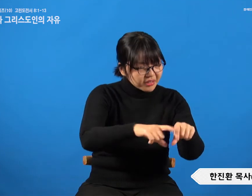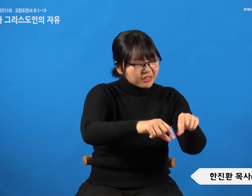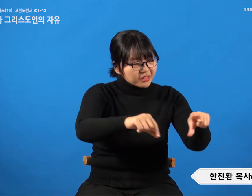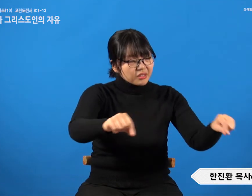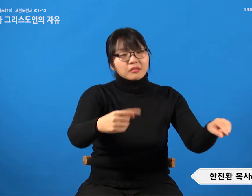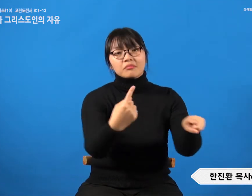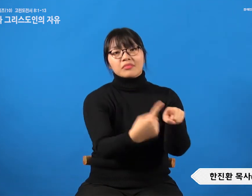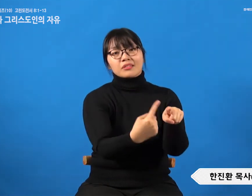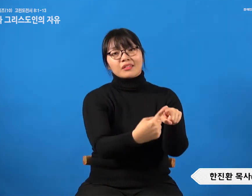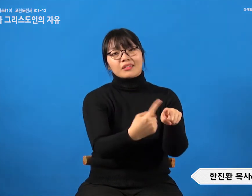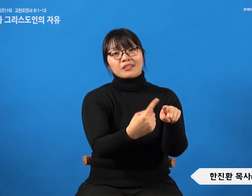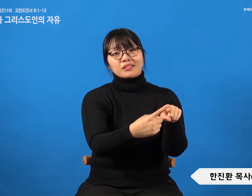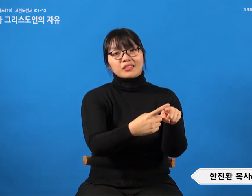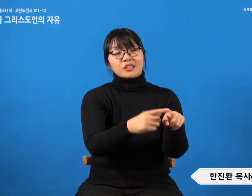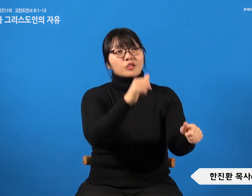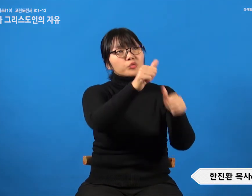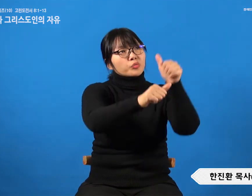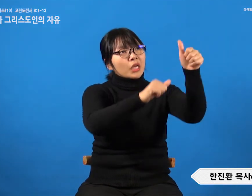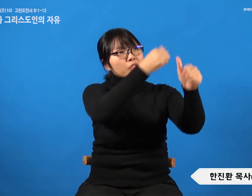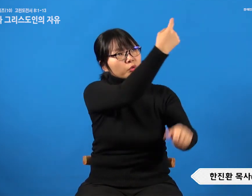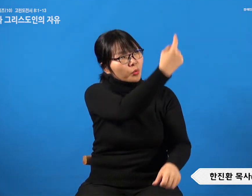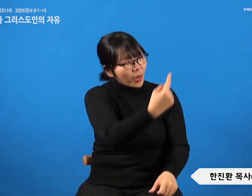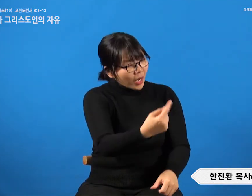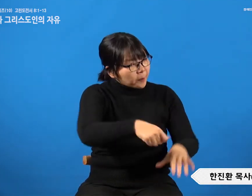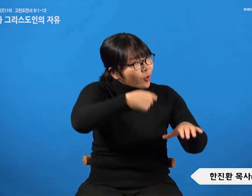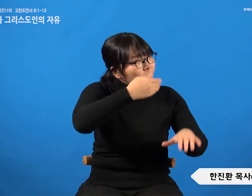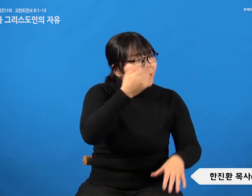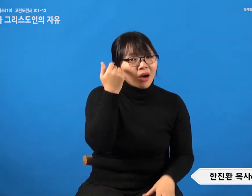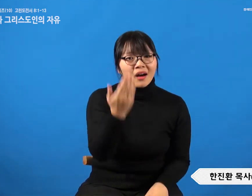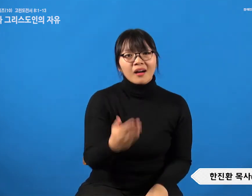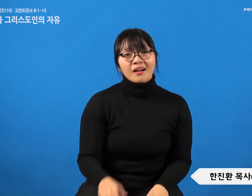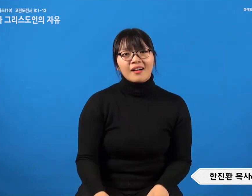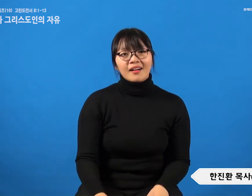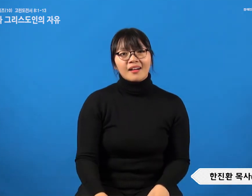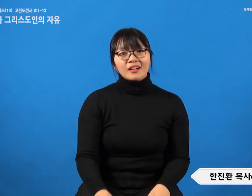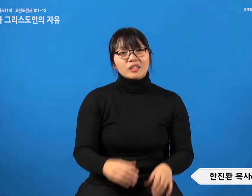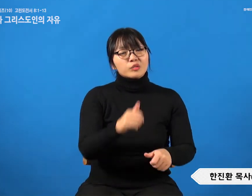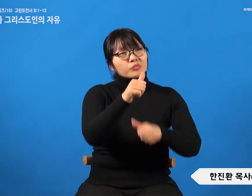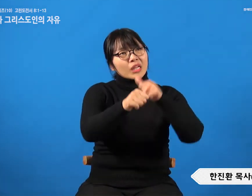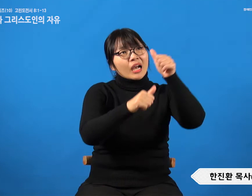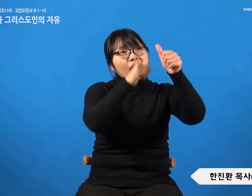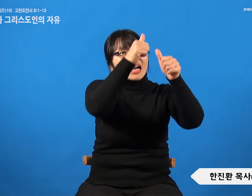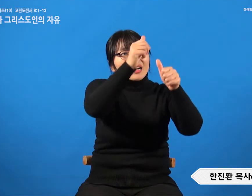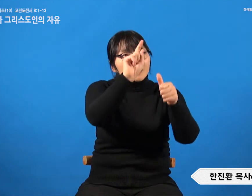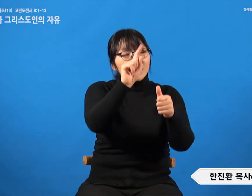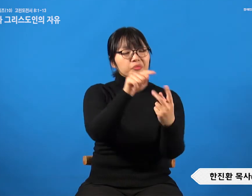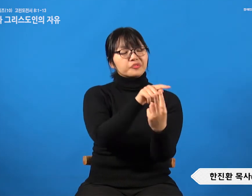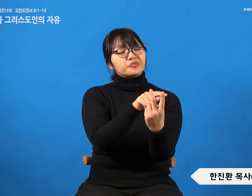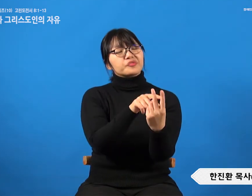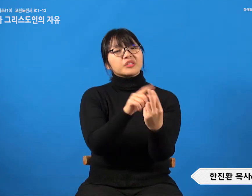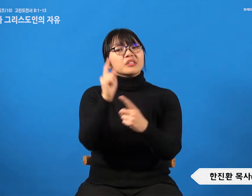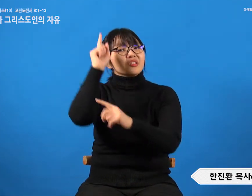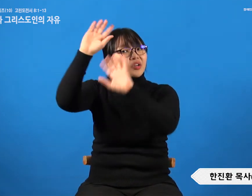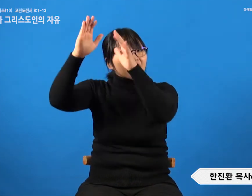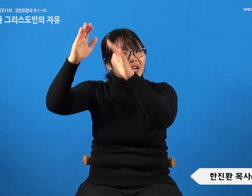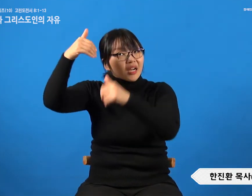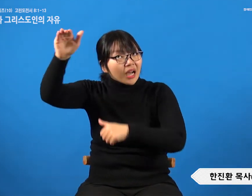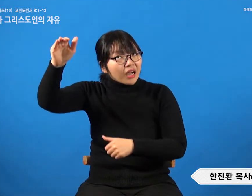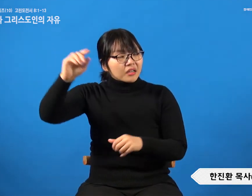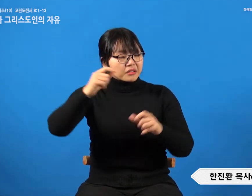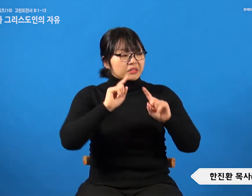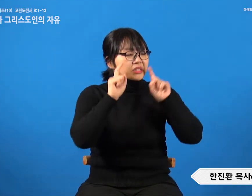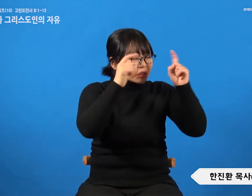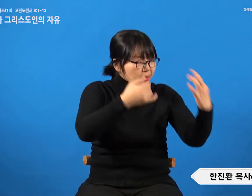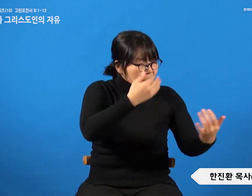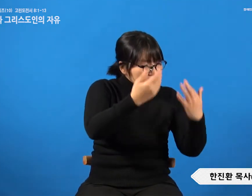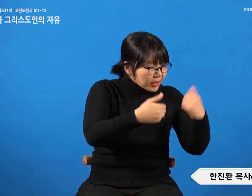와서 제사상을 받을 수 있습니까? 죽은 조상은 천국에 있든지 지옥에 있든지 둘 중에 하나인데